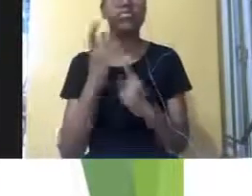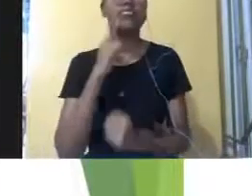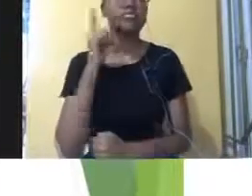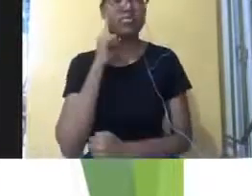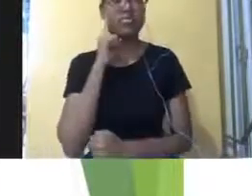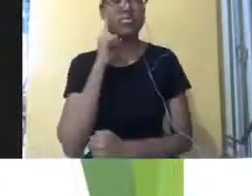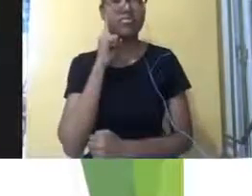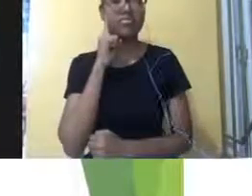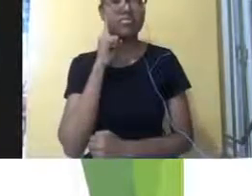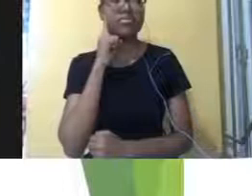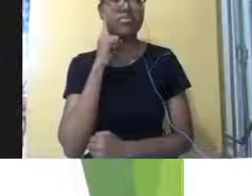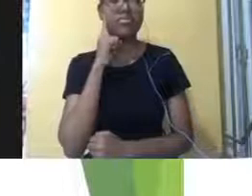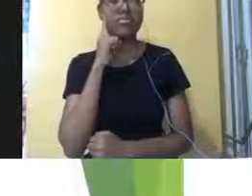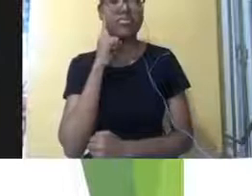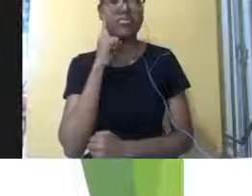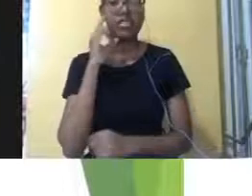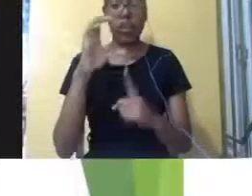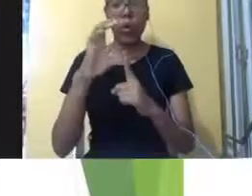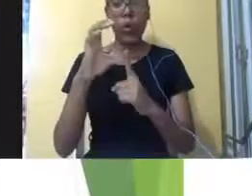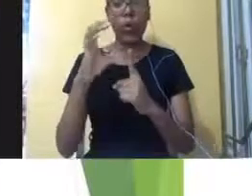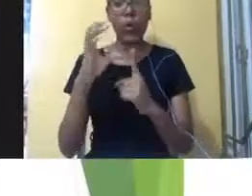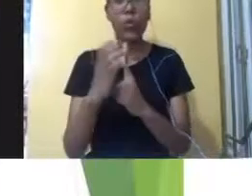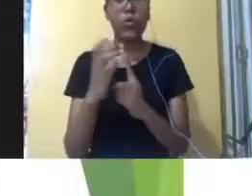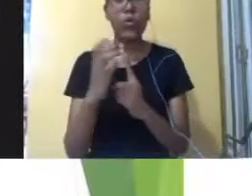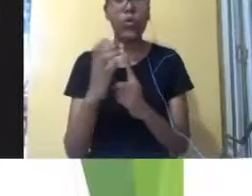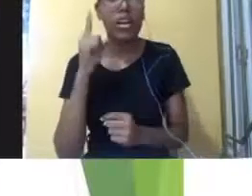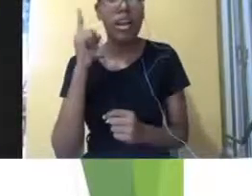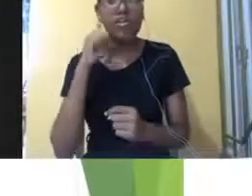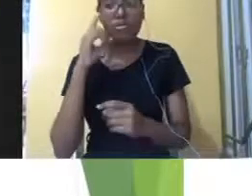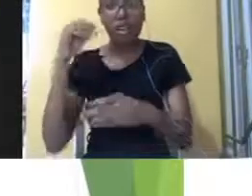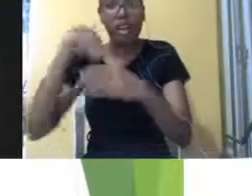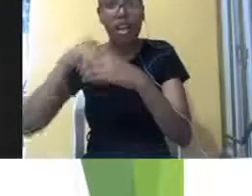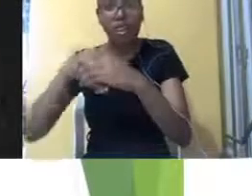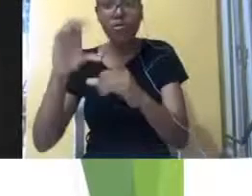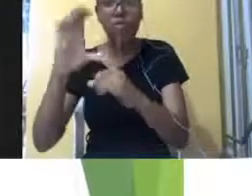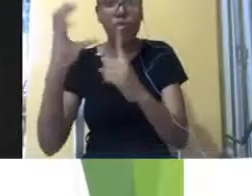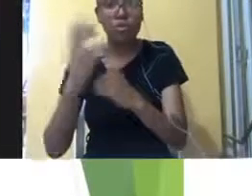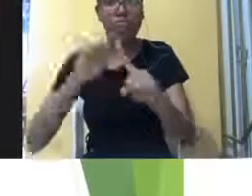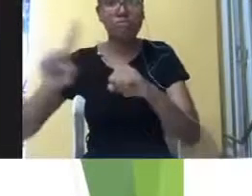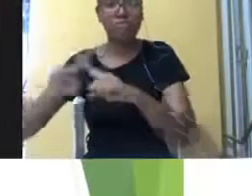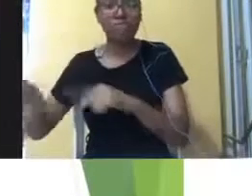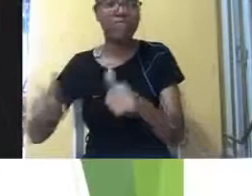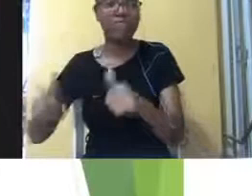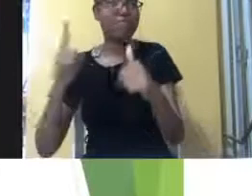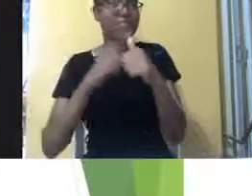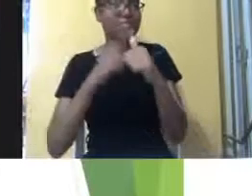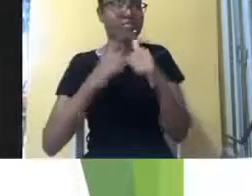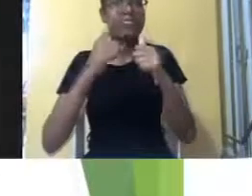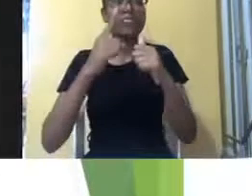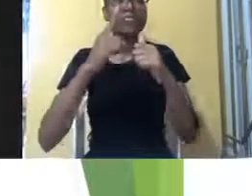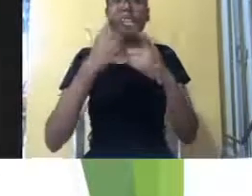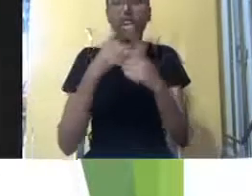misma comunidad sorda hay una diversidad de cultura. Lenguas de señas, valores y creencias, normas